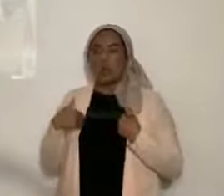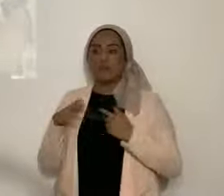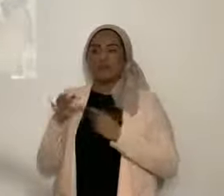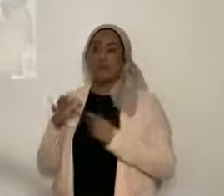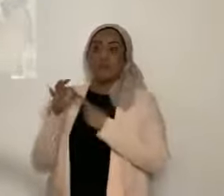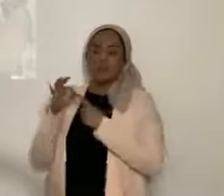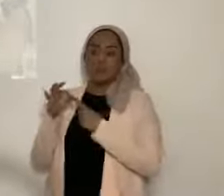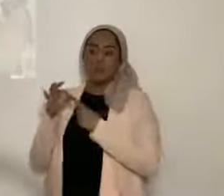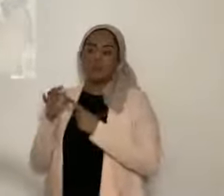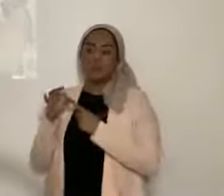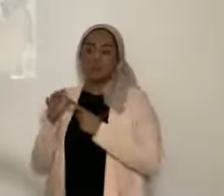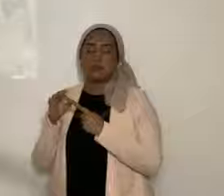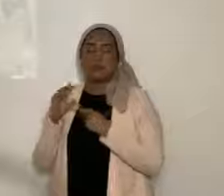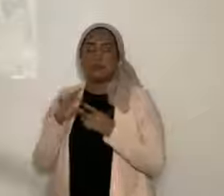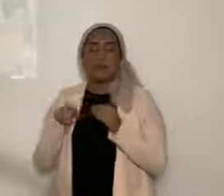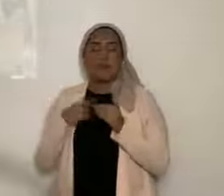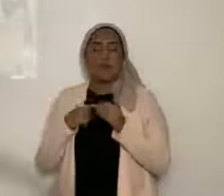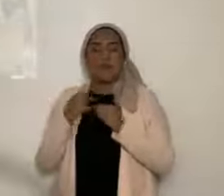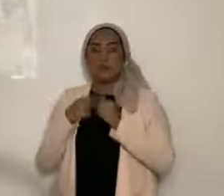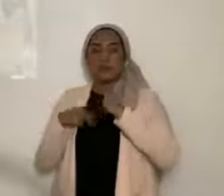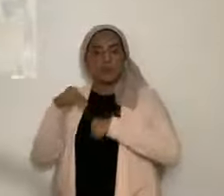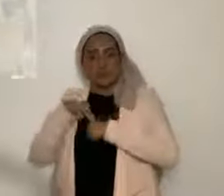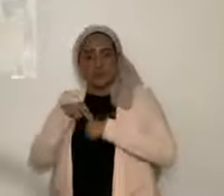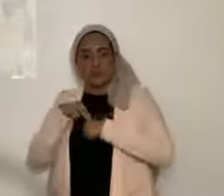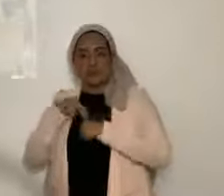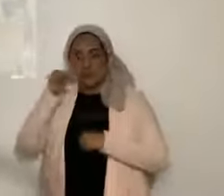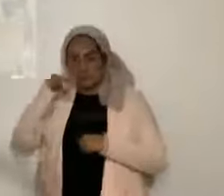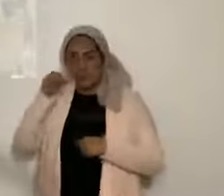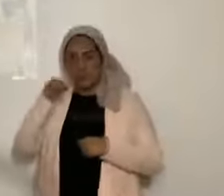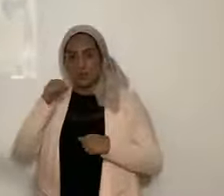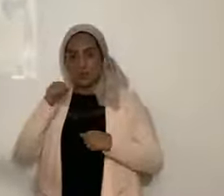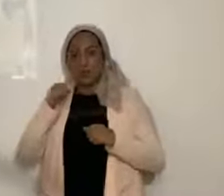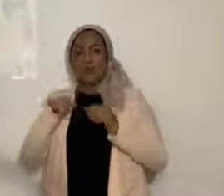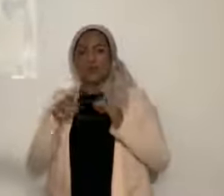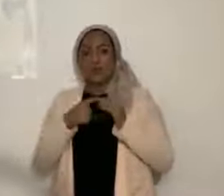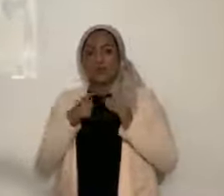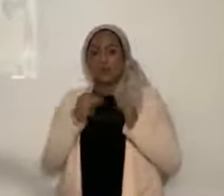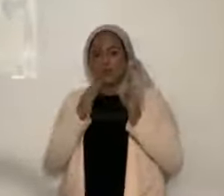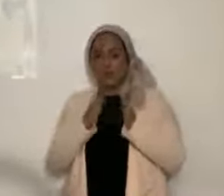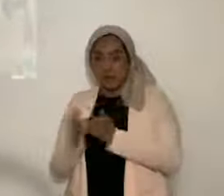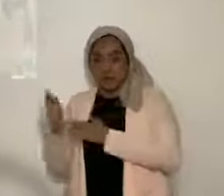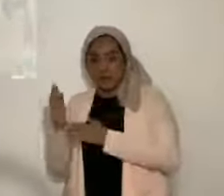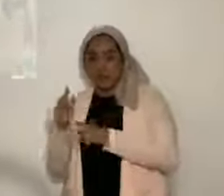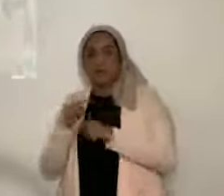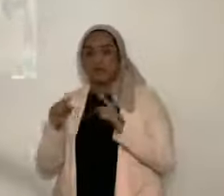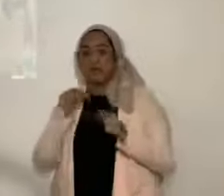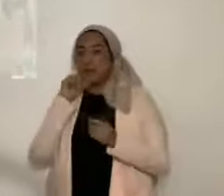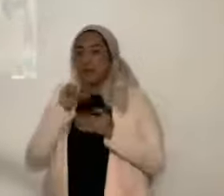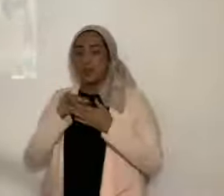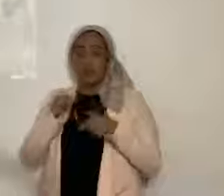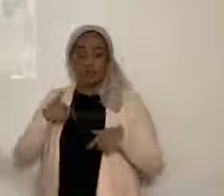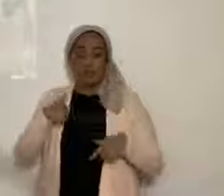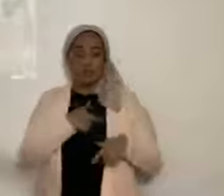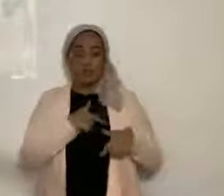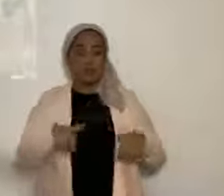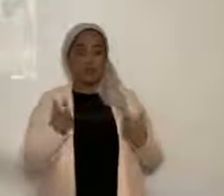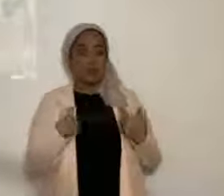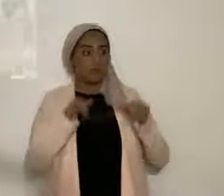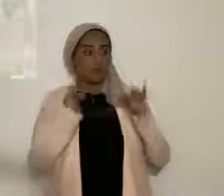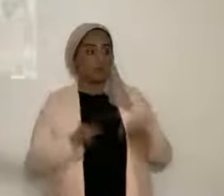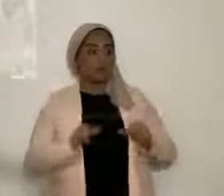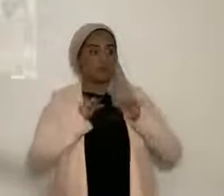preferencia. En cuanto a la resurrección, sí, en cuanto al orden, pero no que los vivos quedaremos aquí para